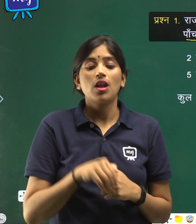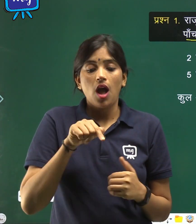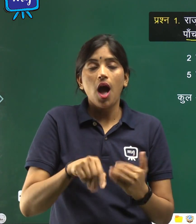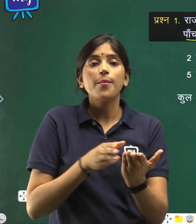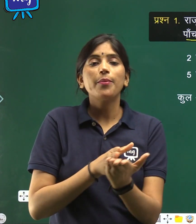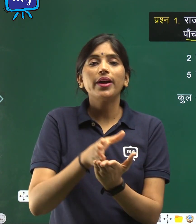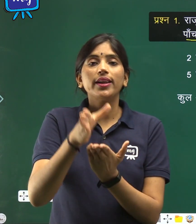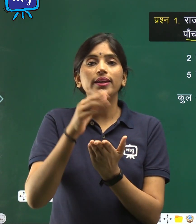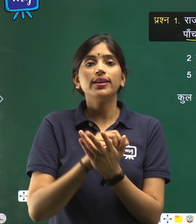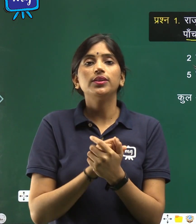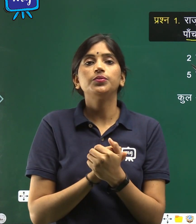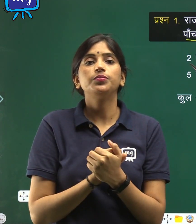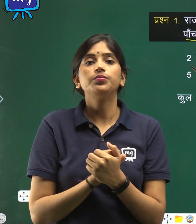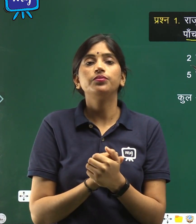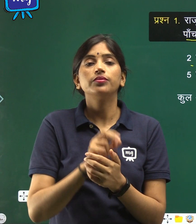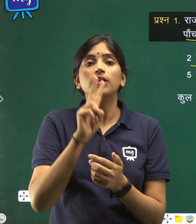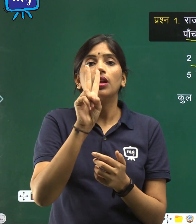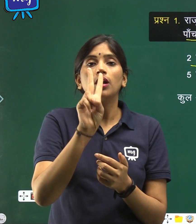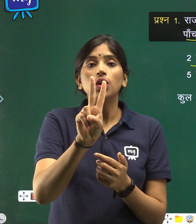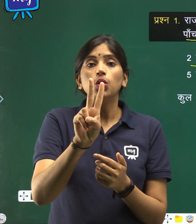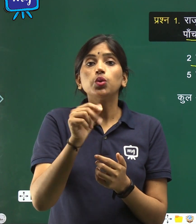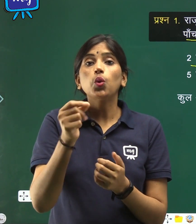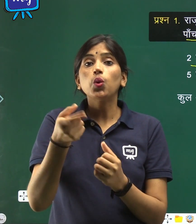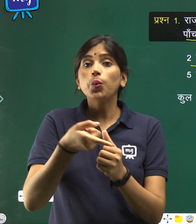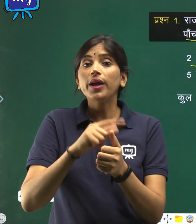करेंगे हम 2 रुपए के